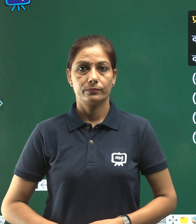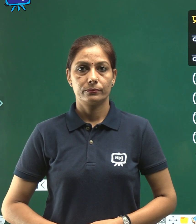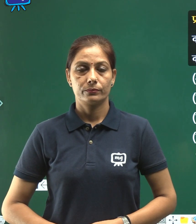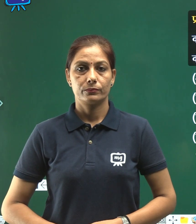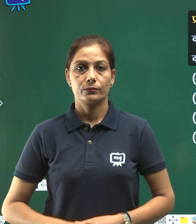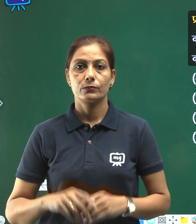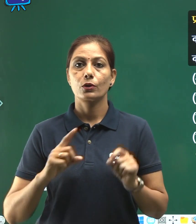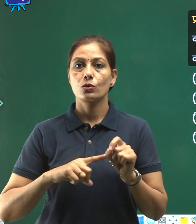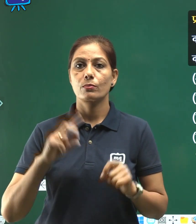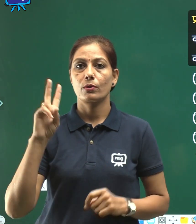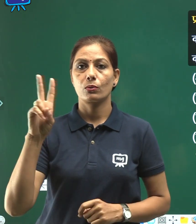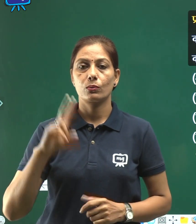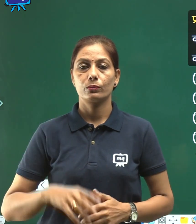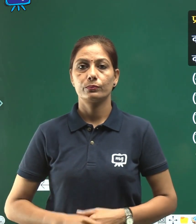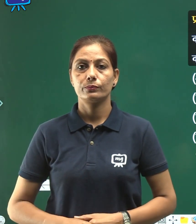प्रश्न 2,